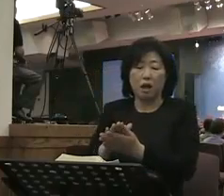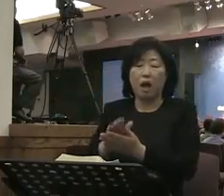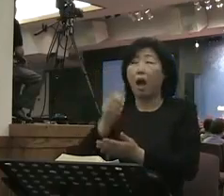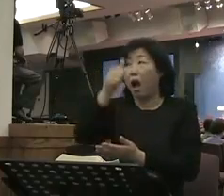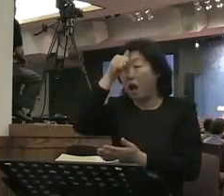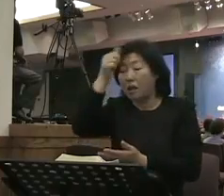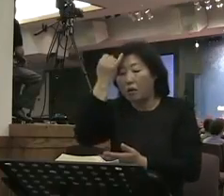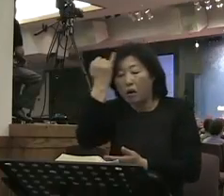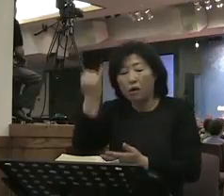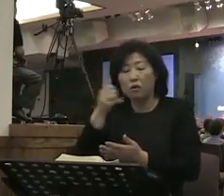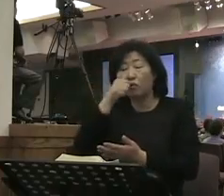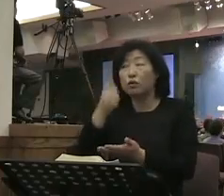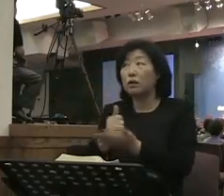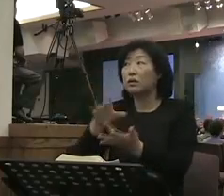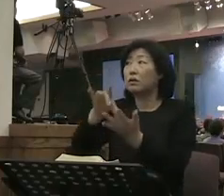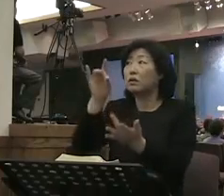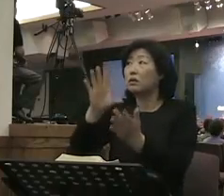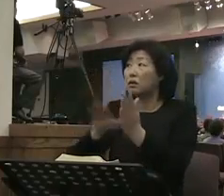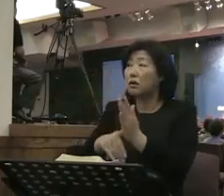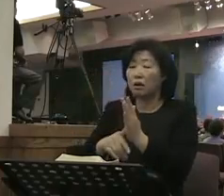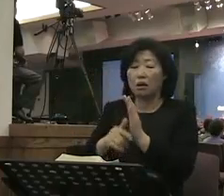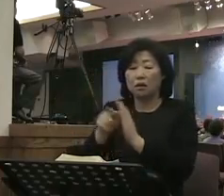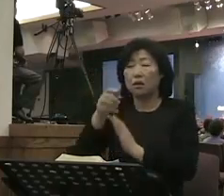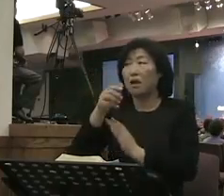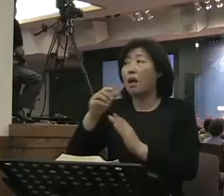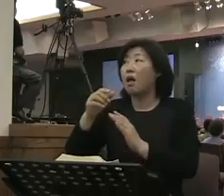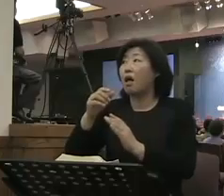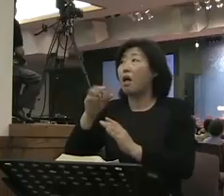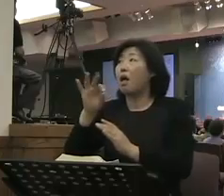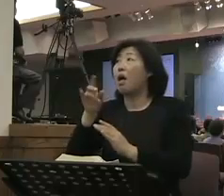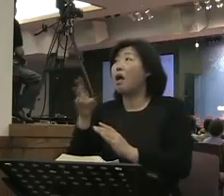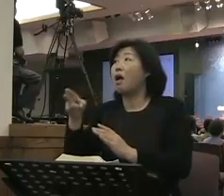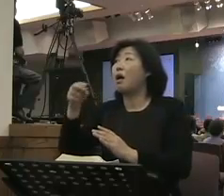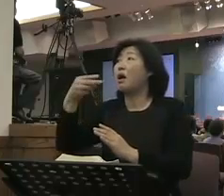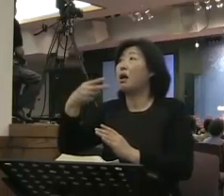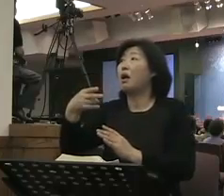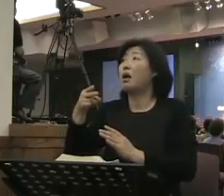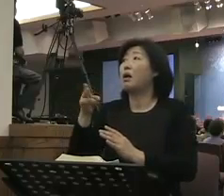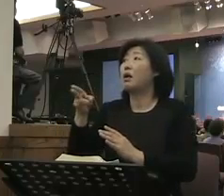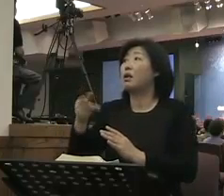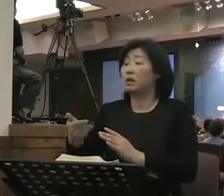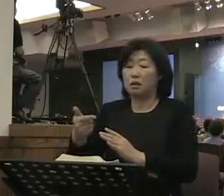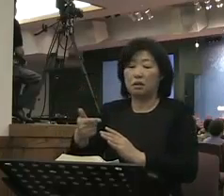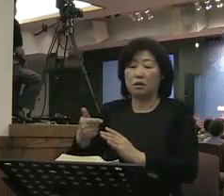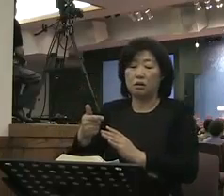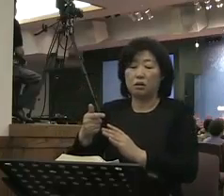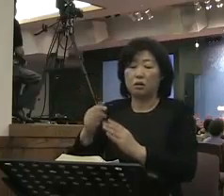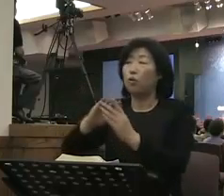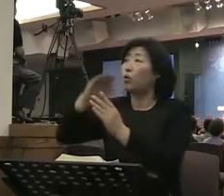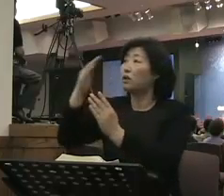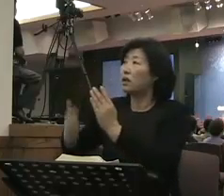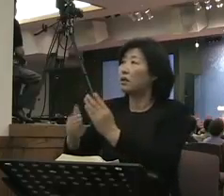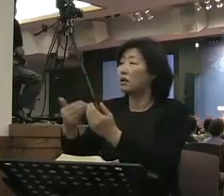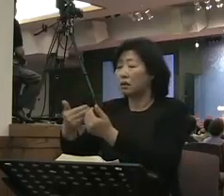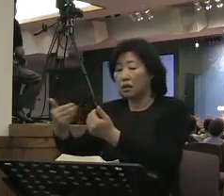하와가 죄를 선택하였을 때 그들은 에덴 동산에서 이제 떠나야만 하는 비극을 알게 됩니다.